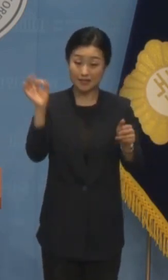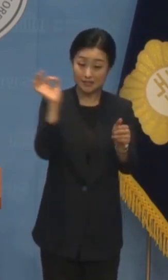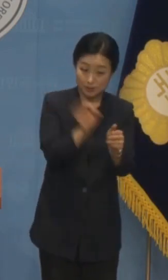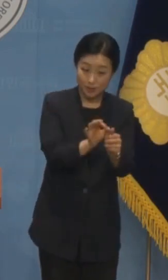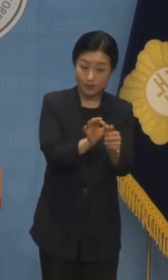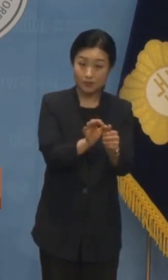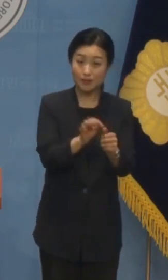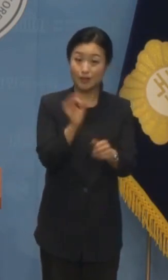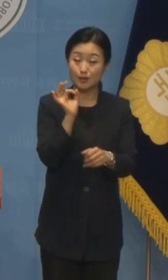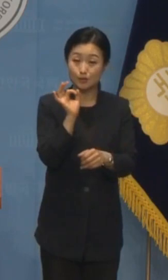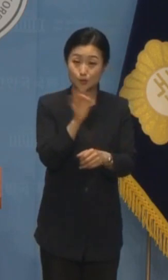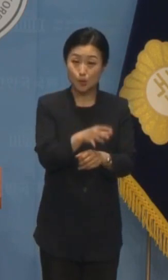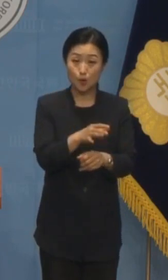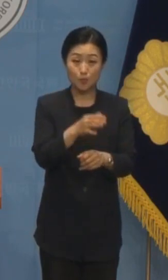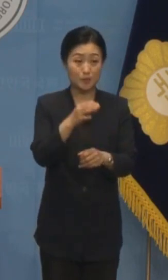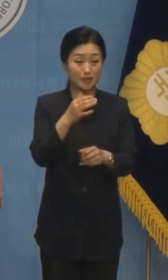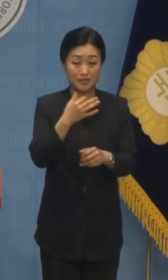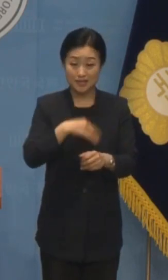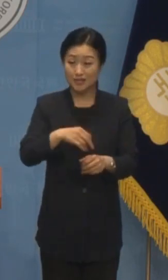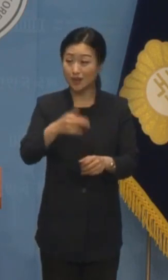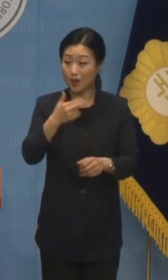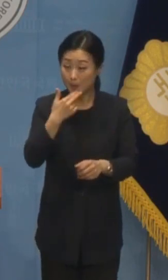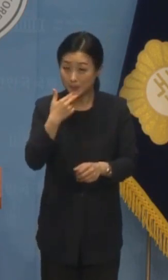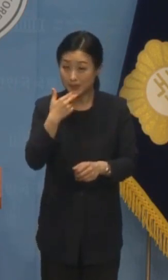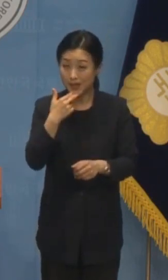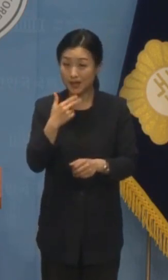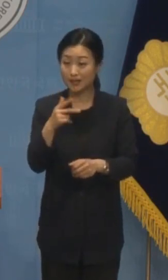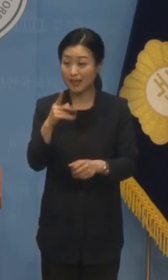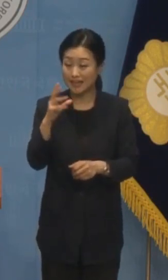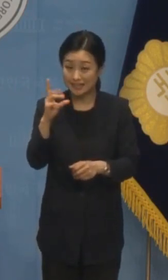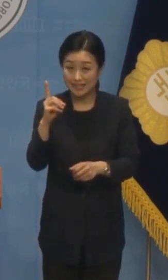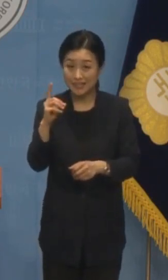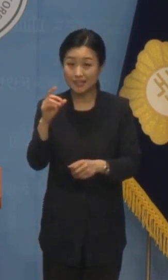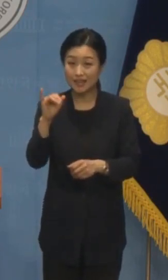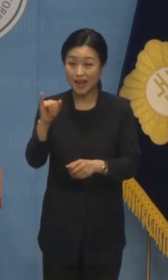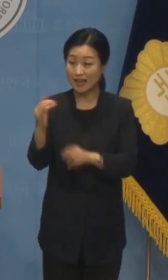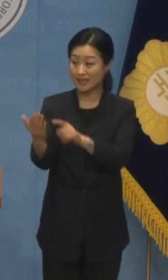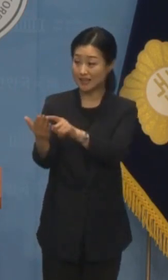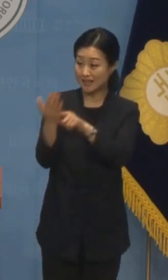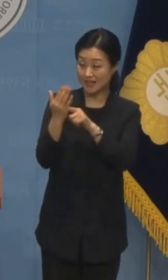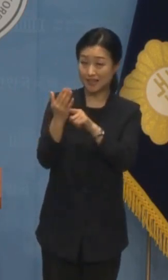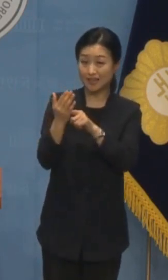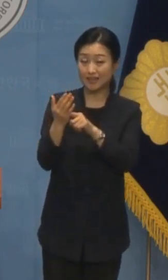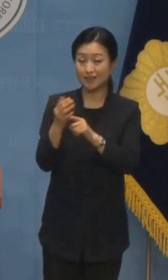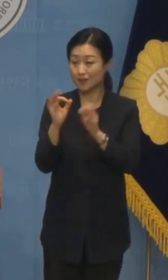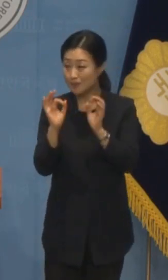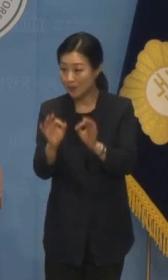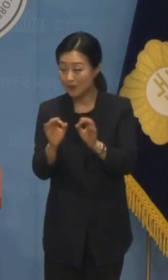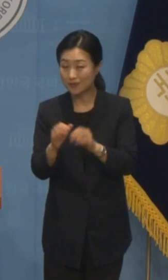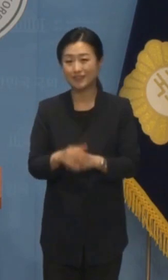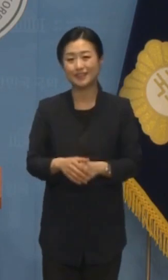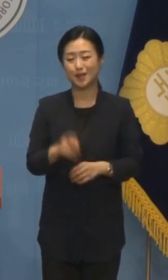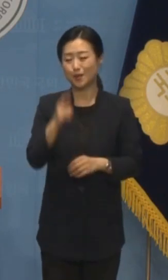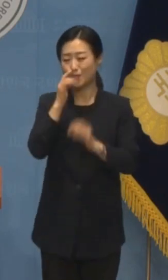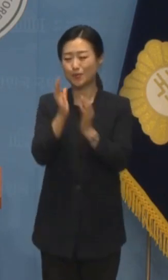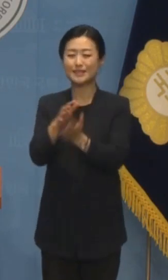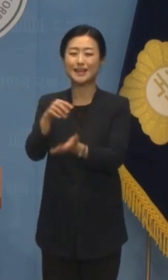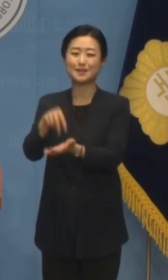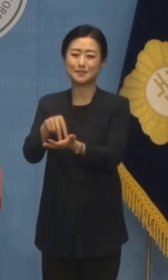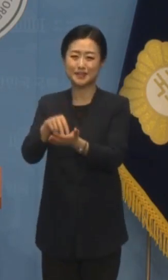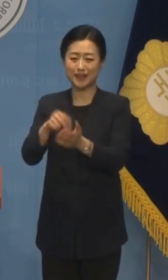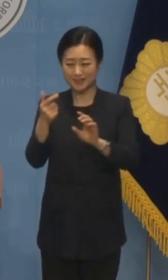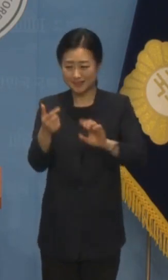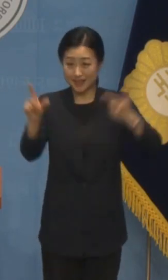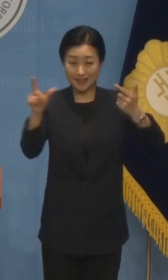효과가 없다는 국책연구기관 KDI의 보고서를 금과 옥조 마냥 인용하는 정부 여당은 본인들의 입장을 전면으로